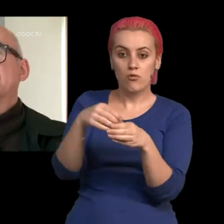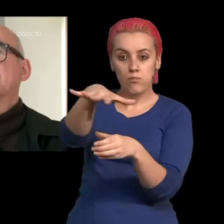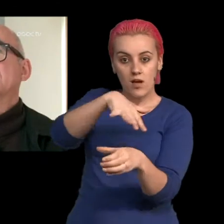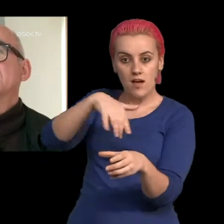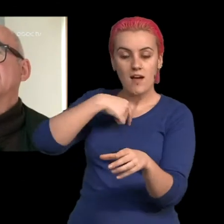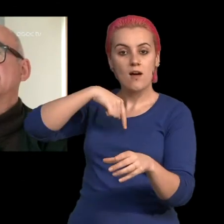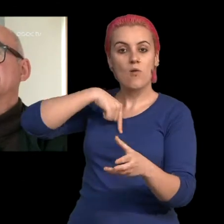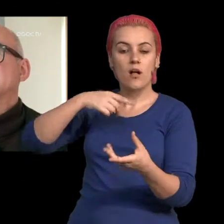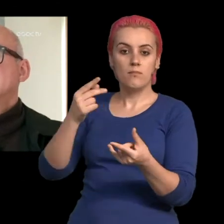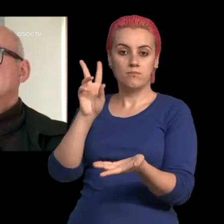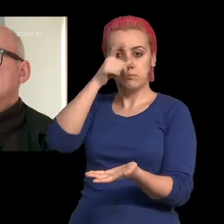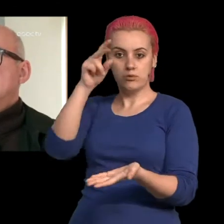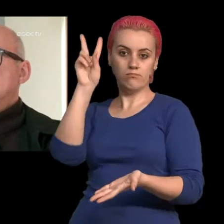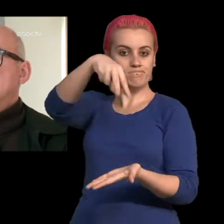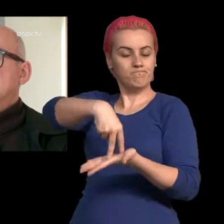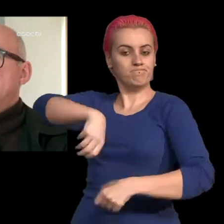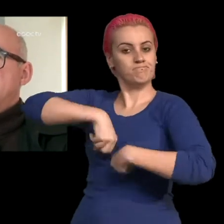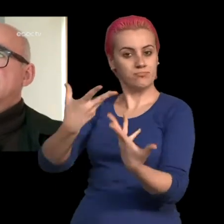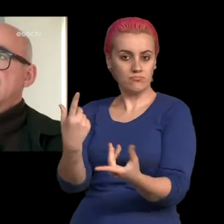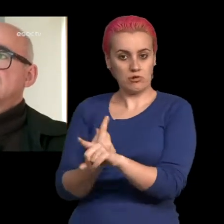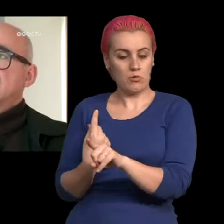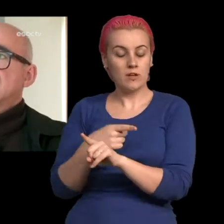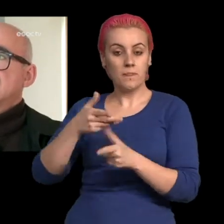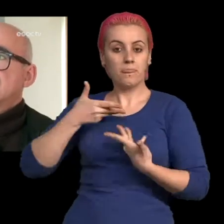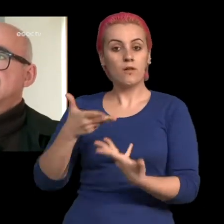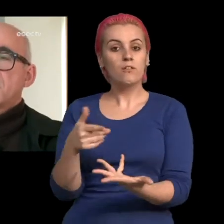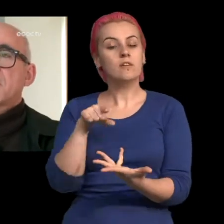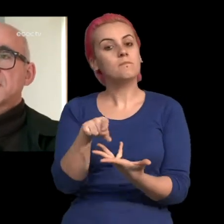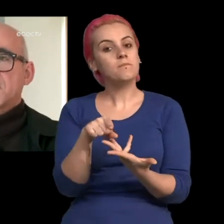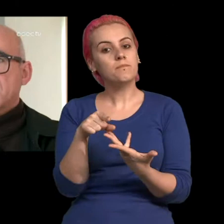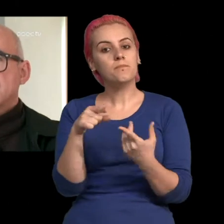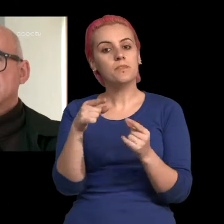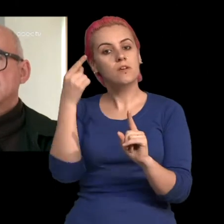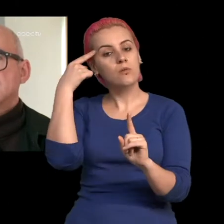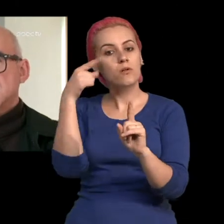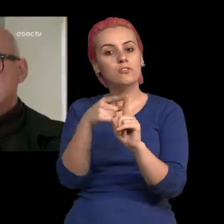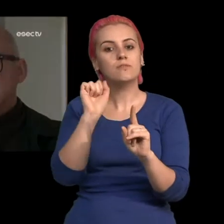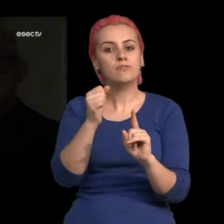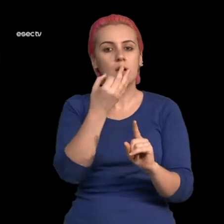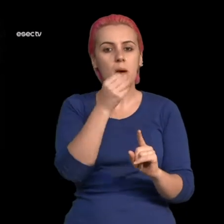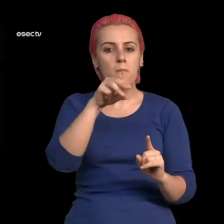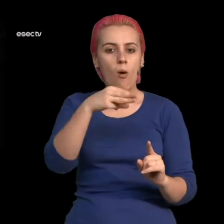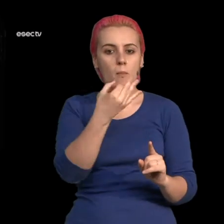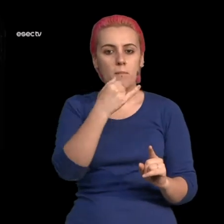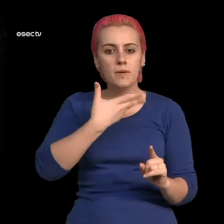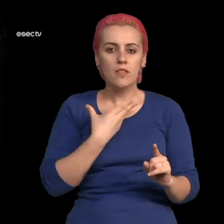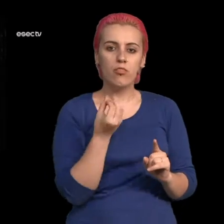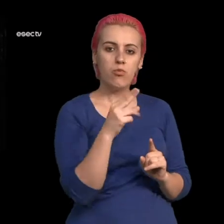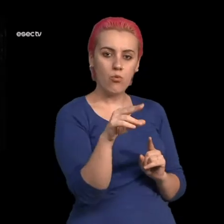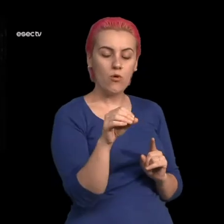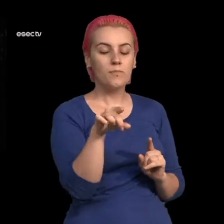faziam performance e instalações. Ele foi convidado para fazer uma programação para o Pompidou e fez um